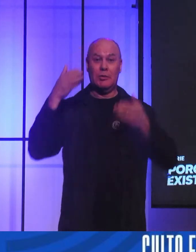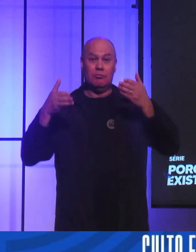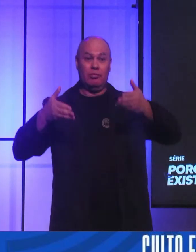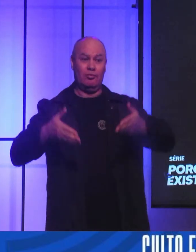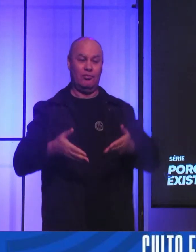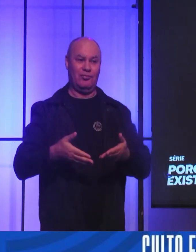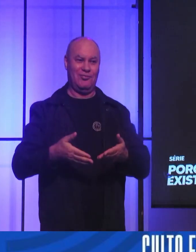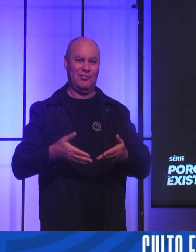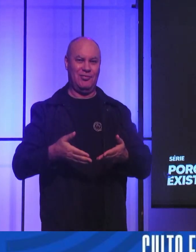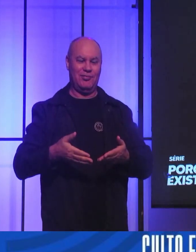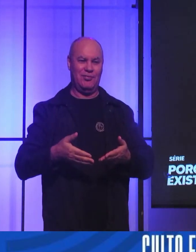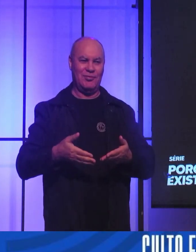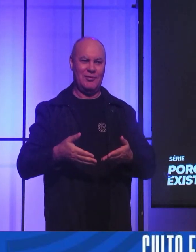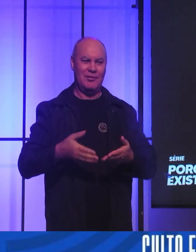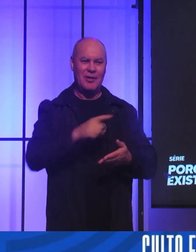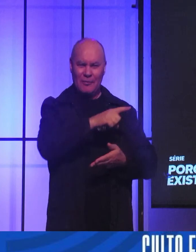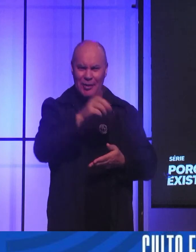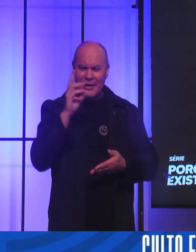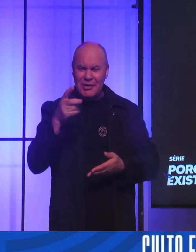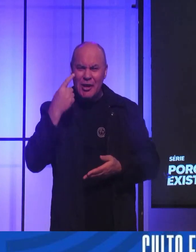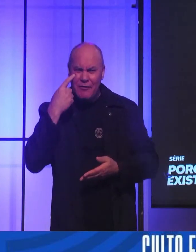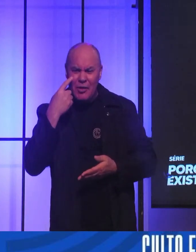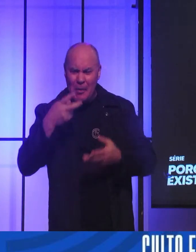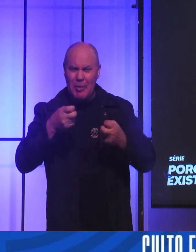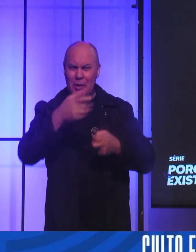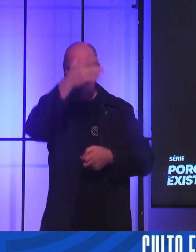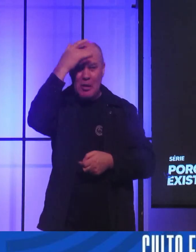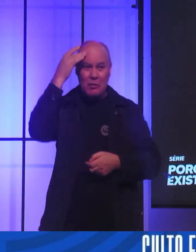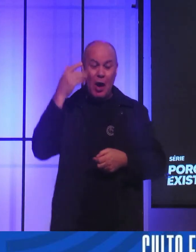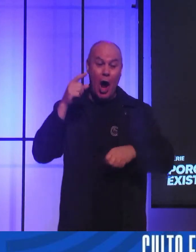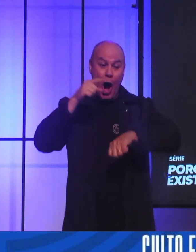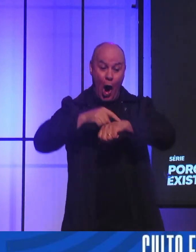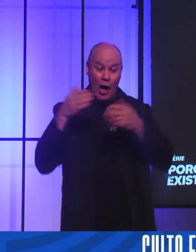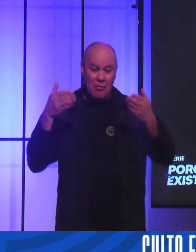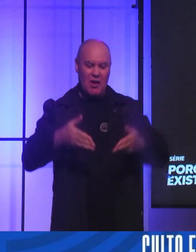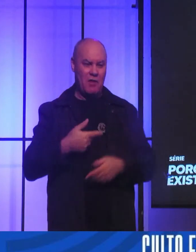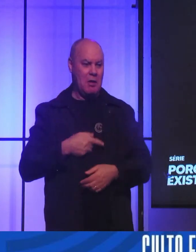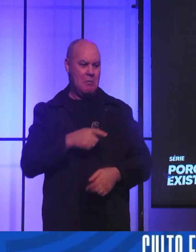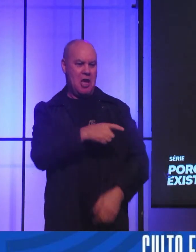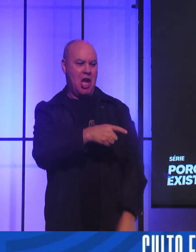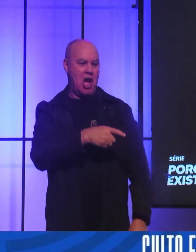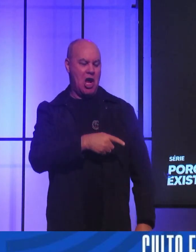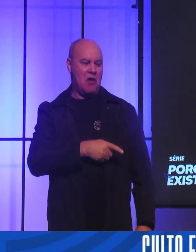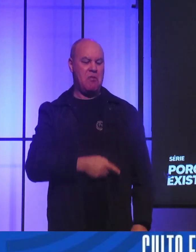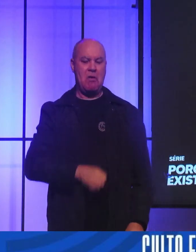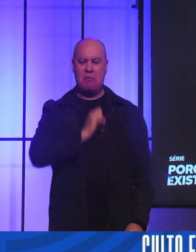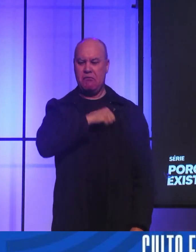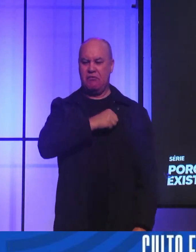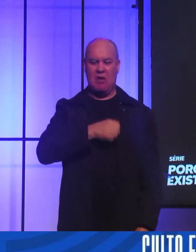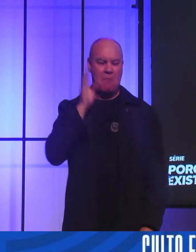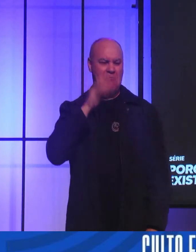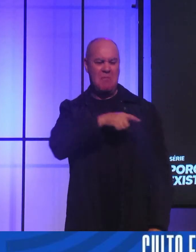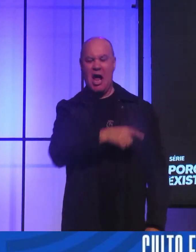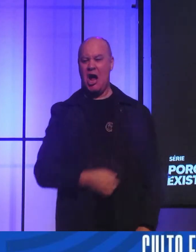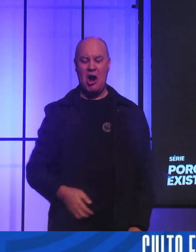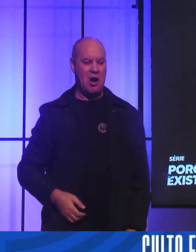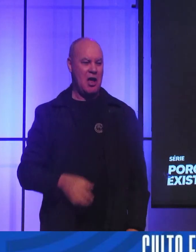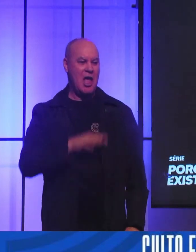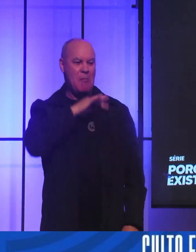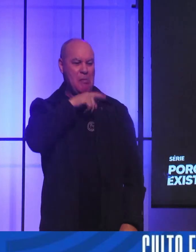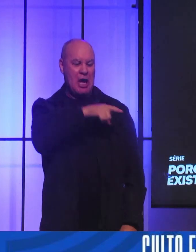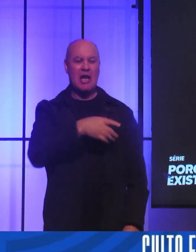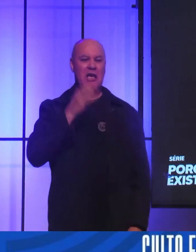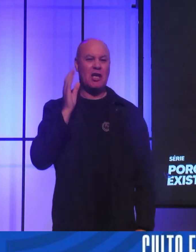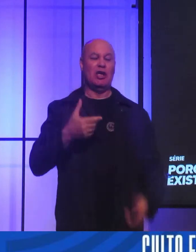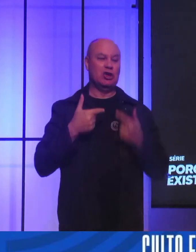assim, o infeliz está queimando no fogo do inferno. Nós não pensamos isso. Nós só estamos dizendo assim, que bom, que